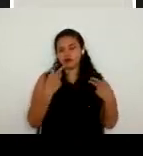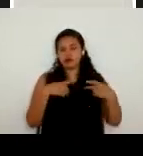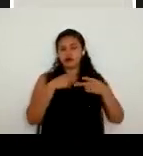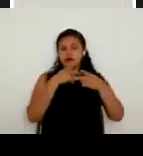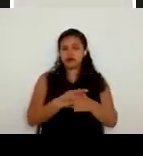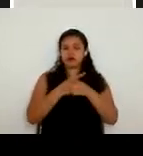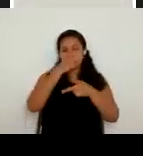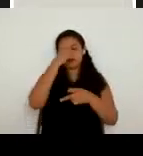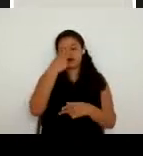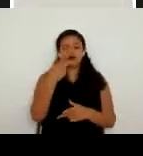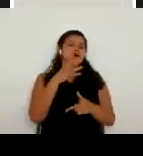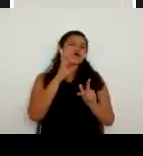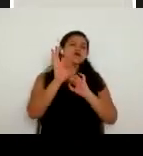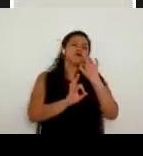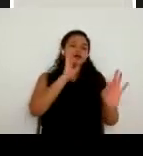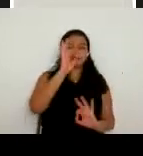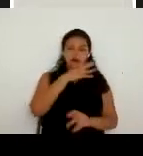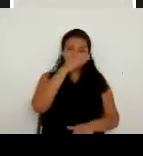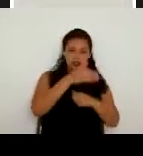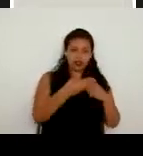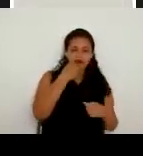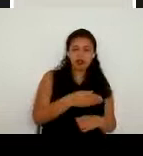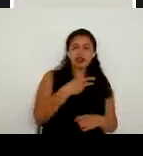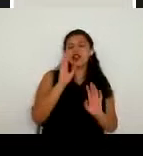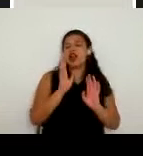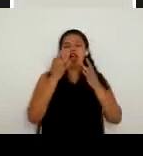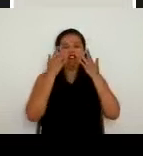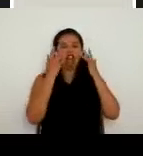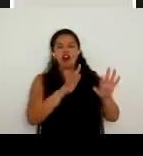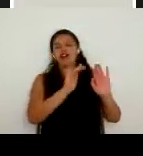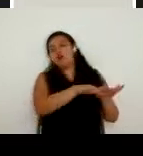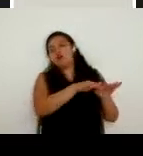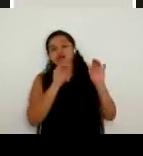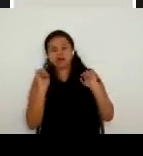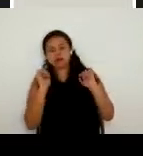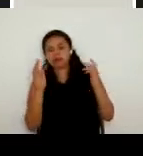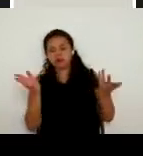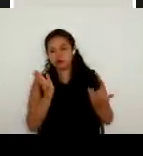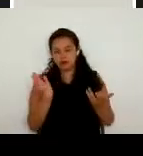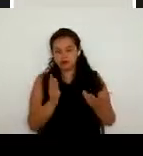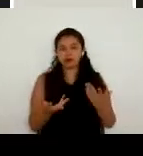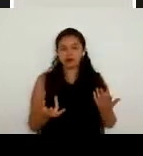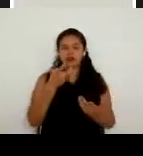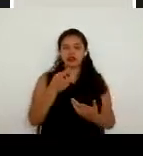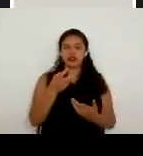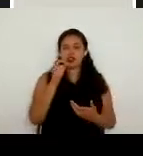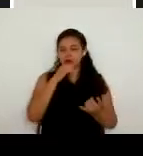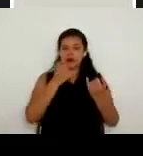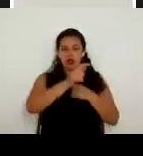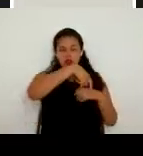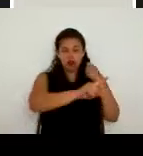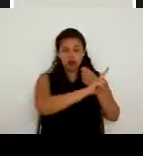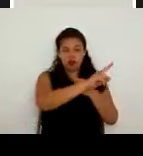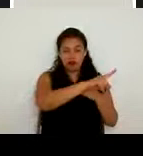tratamientos y no abandonarlos pero no tempranamente lo cual bueno nos perjudica a ellos y en un momento dado